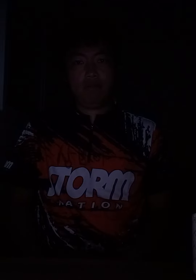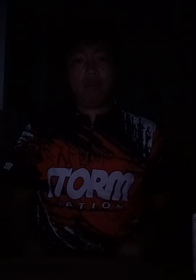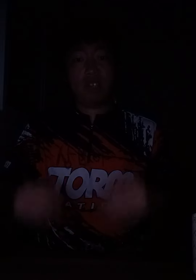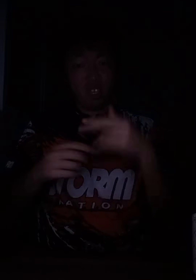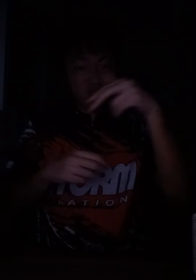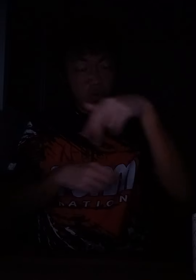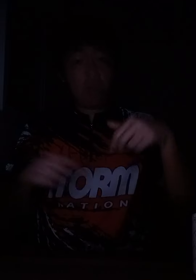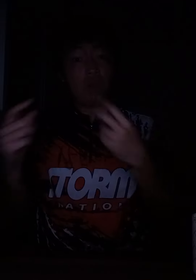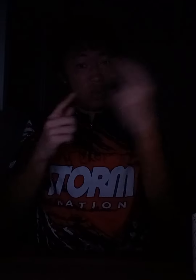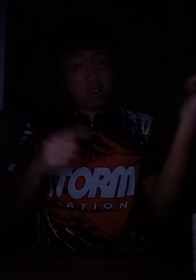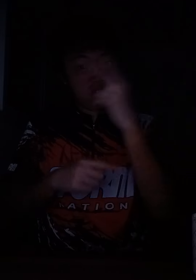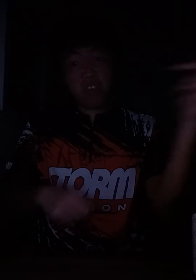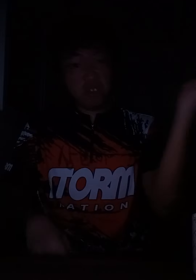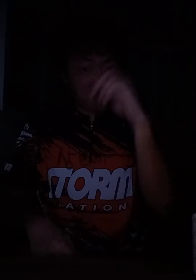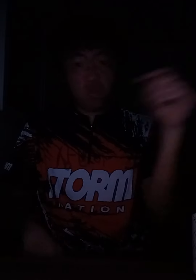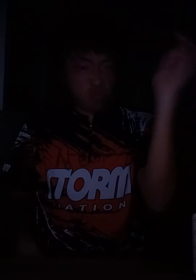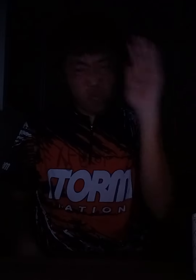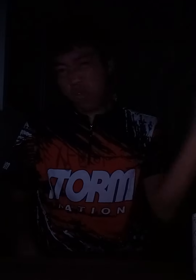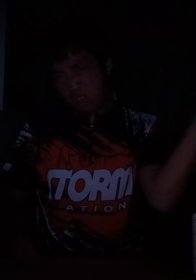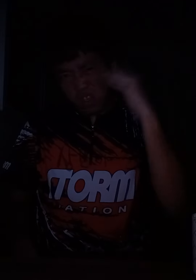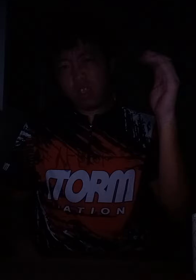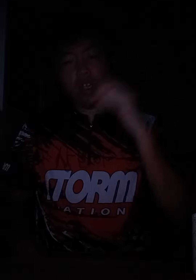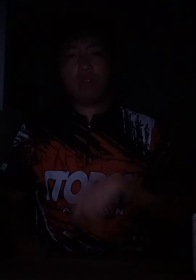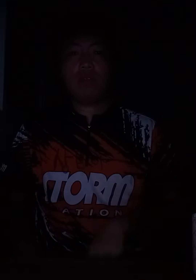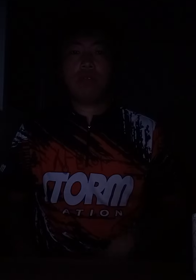슬리퍼로 앉아있는 승객의 얼굴을 때리는 이 남성.